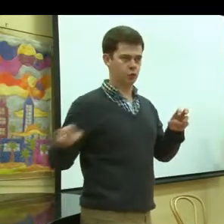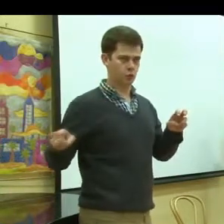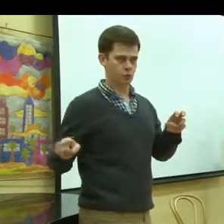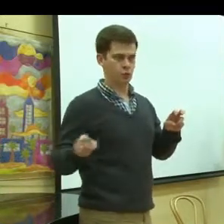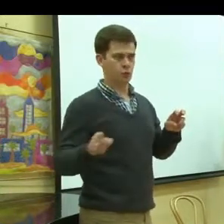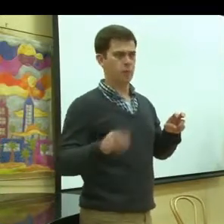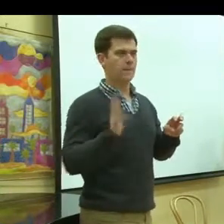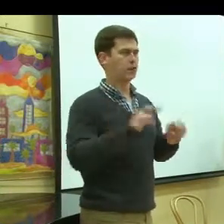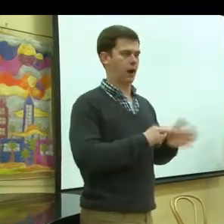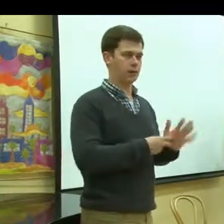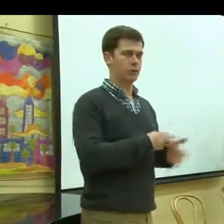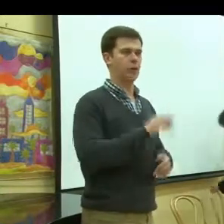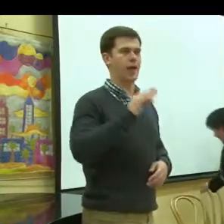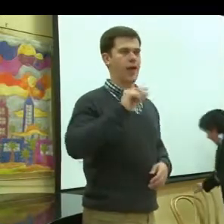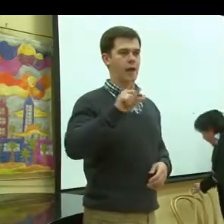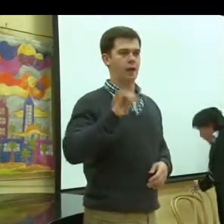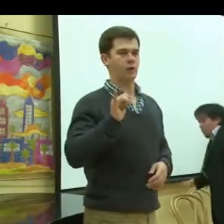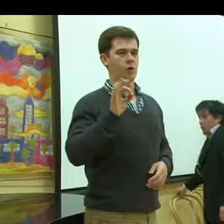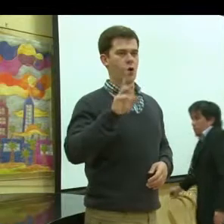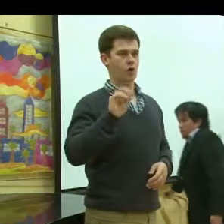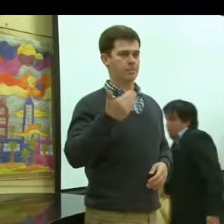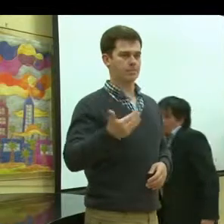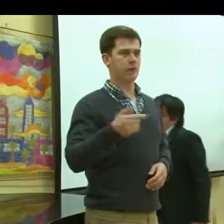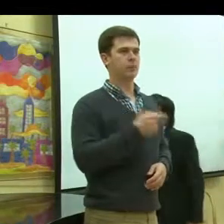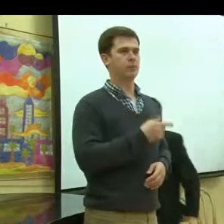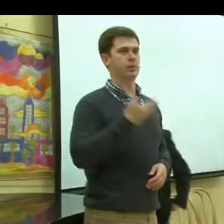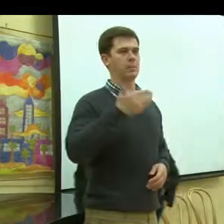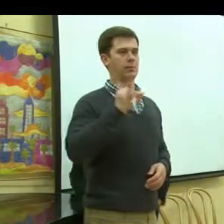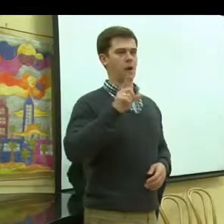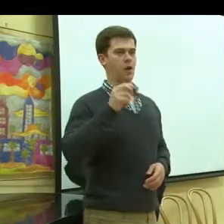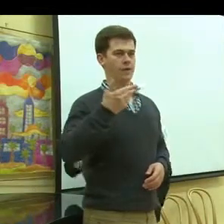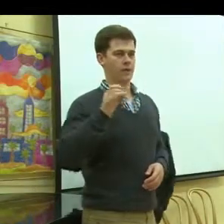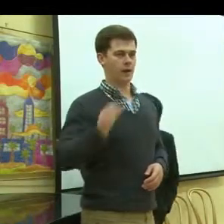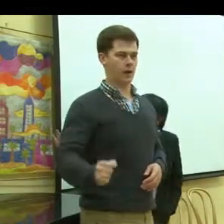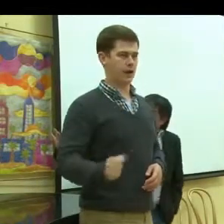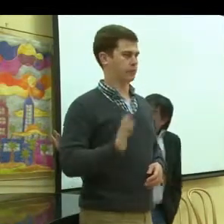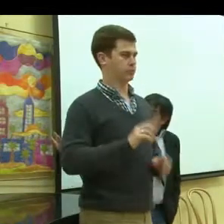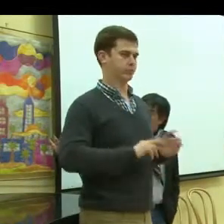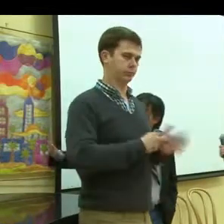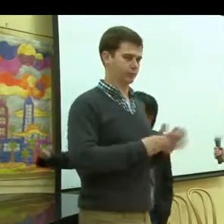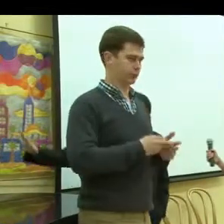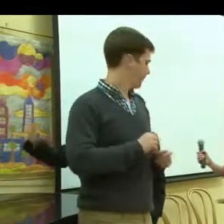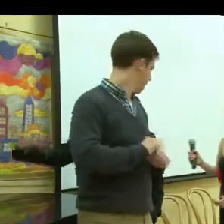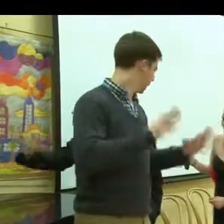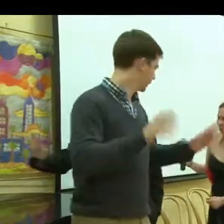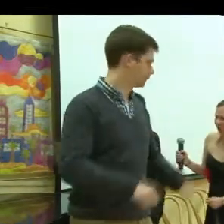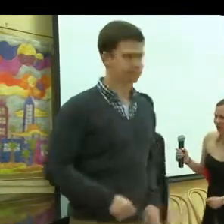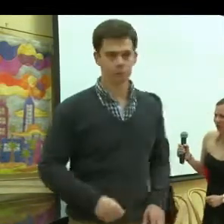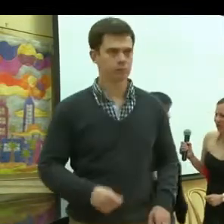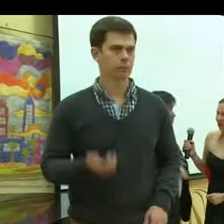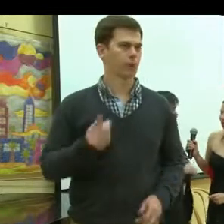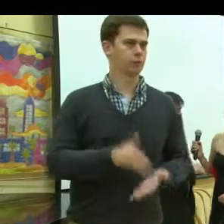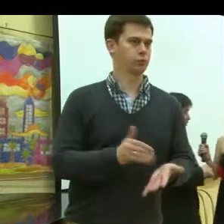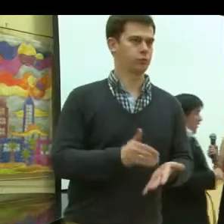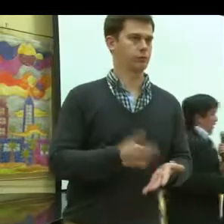wykonania, do którego zatańczymy, to jest Elioron. I będzie to milonga. Pasa un estilo relacionado al tango,